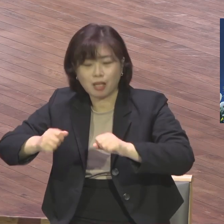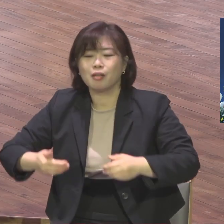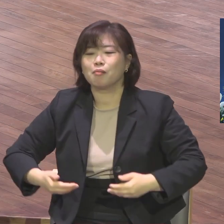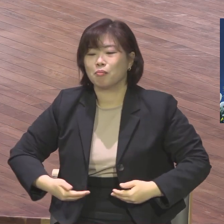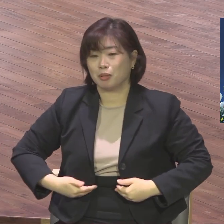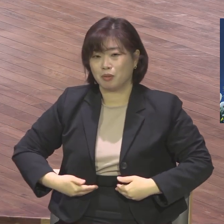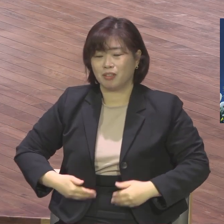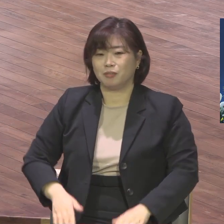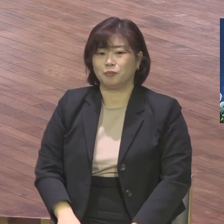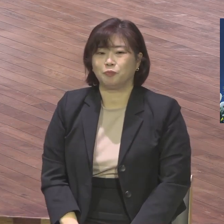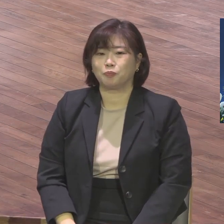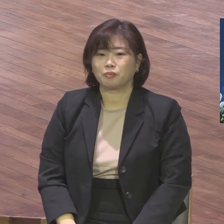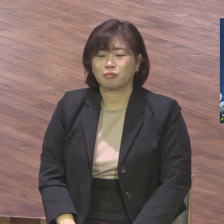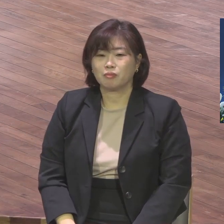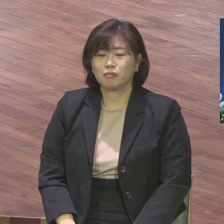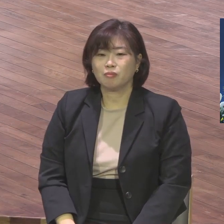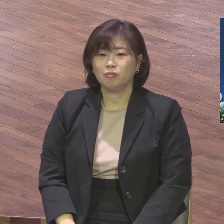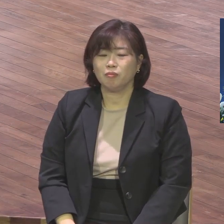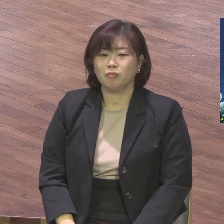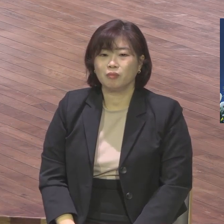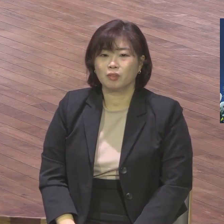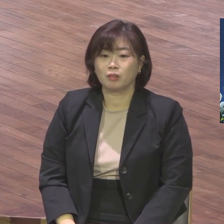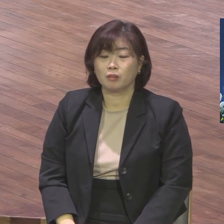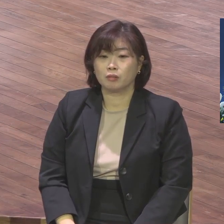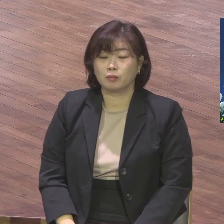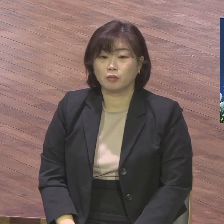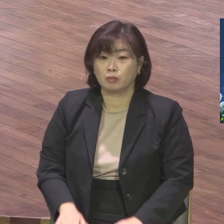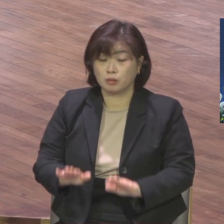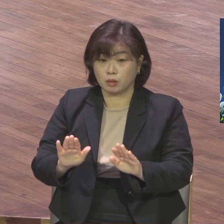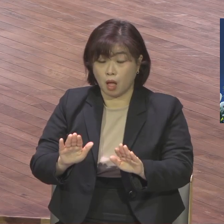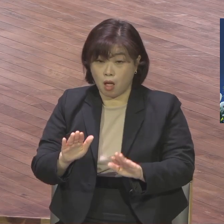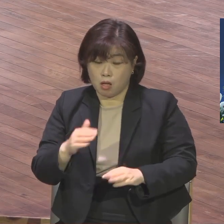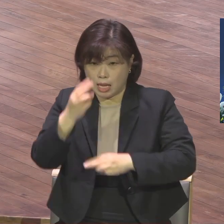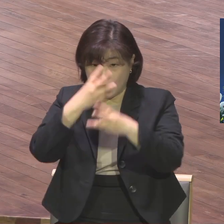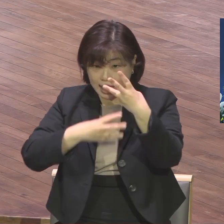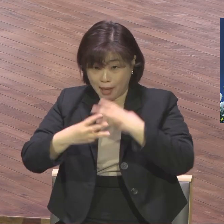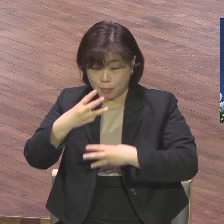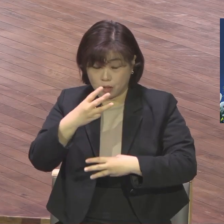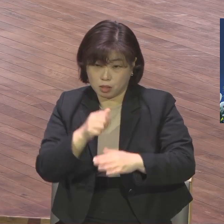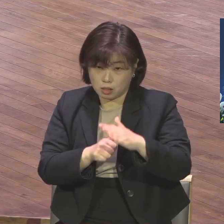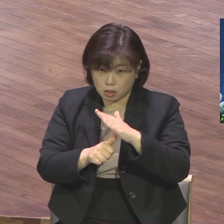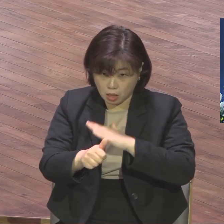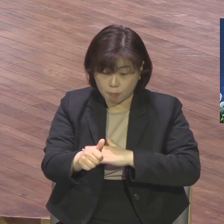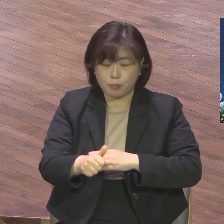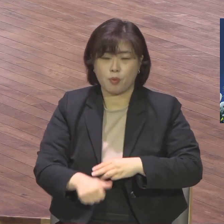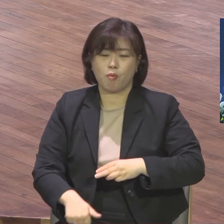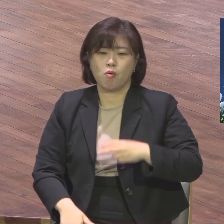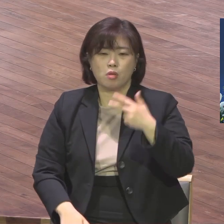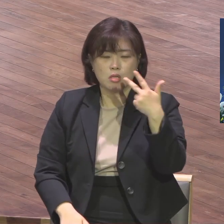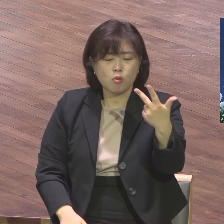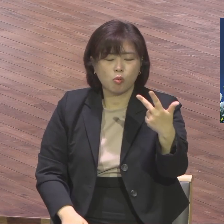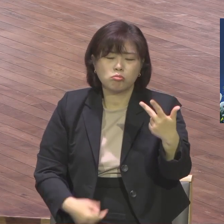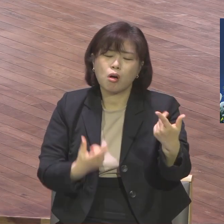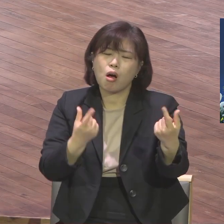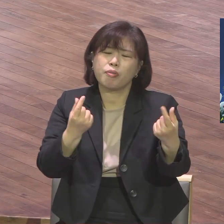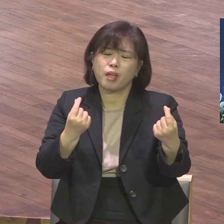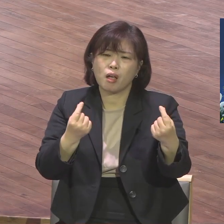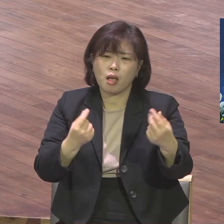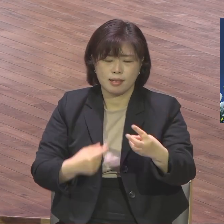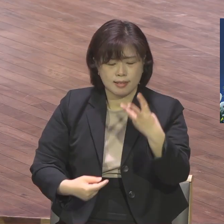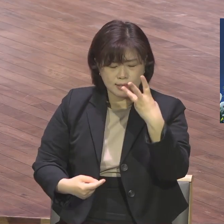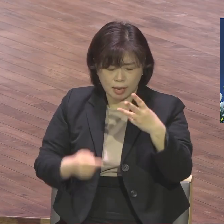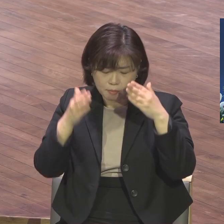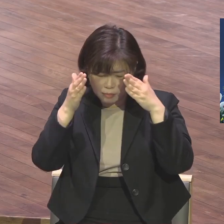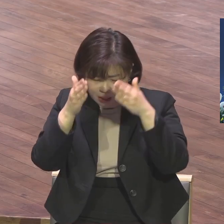요셉이 3집중, 3채팅, 3응답의 영적 비밀을 가지고 세계 살렸잖아요. 영계 모든 성도들 시대적으로 주신 언약